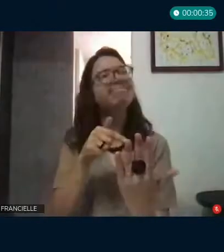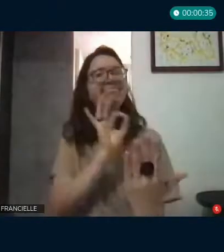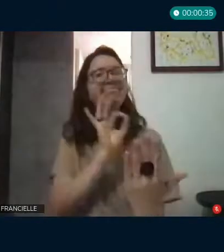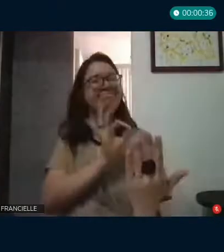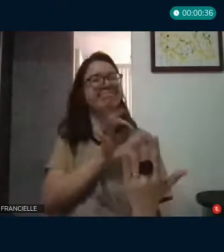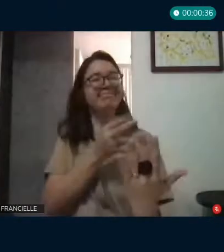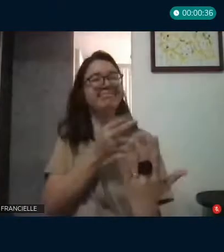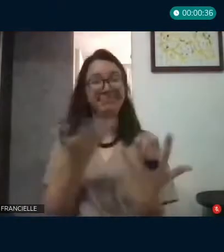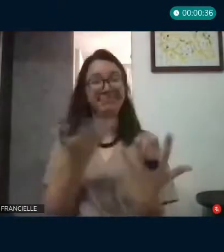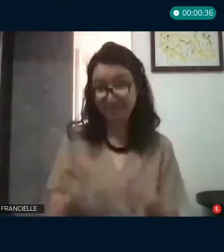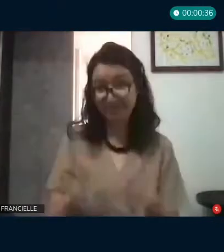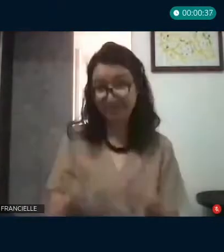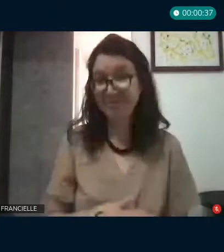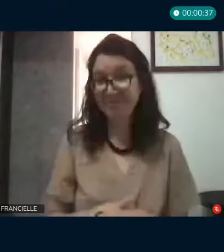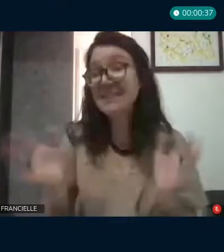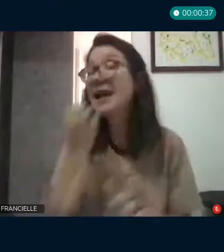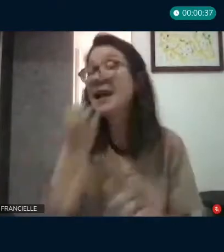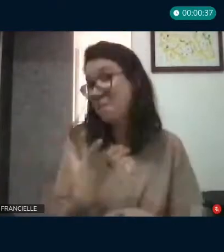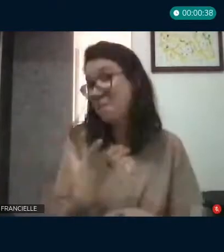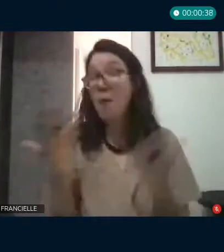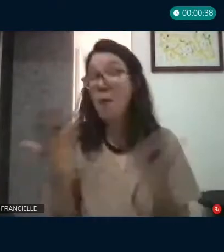e criadas para um novo